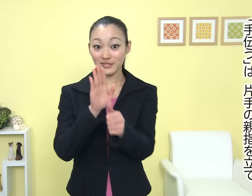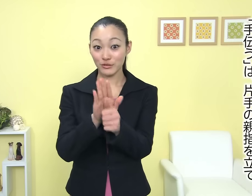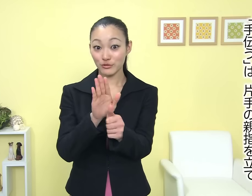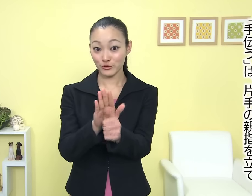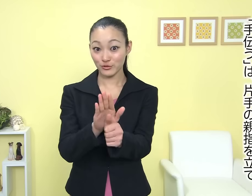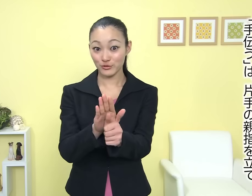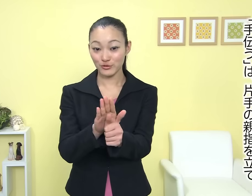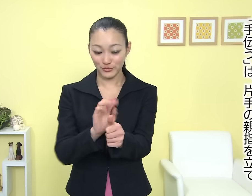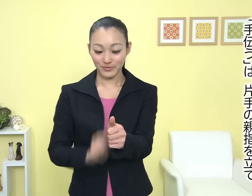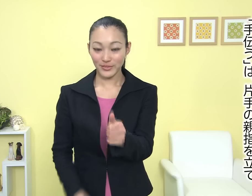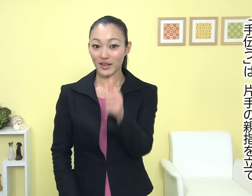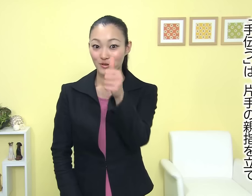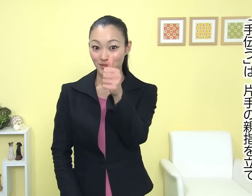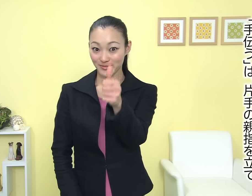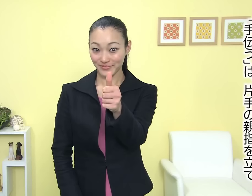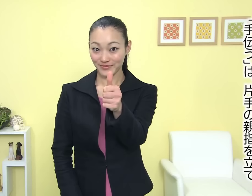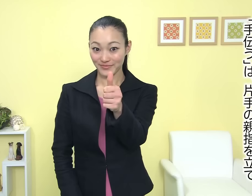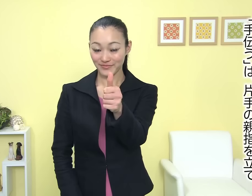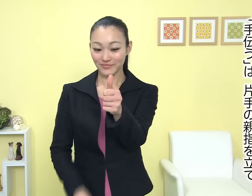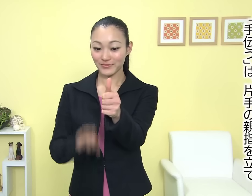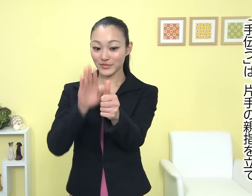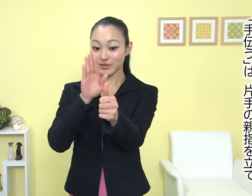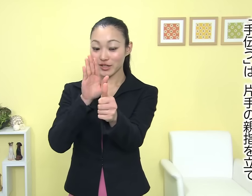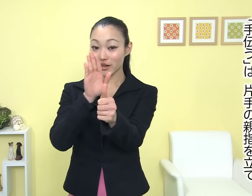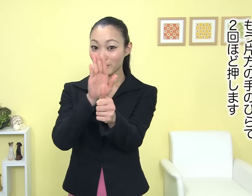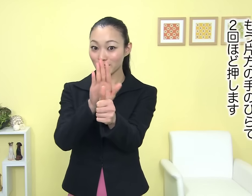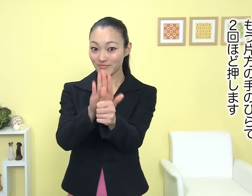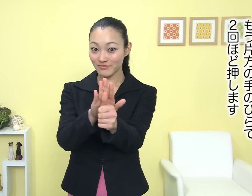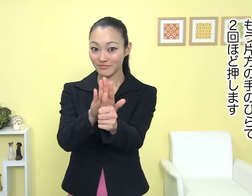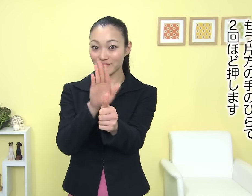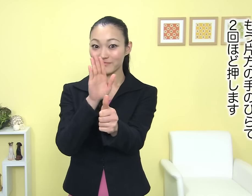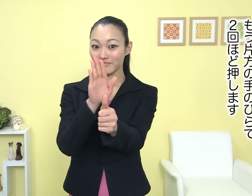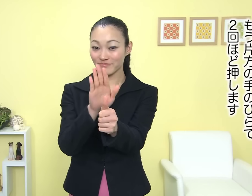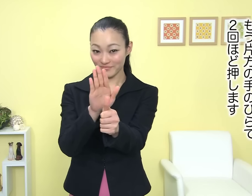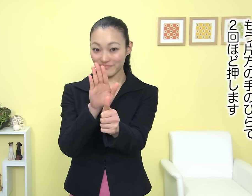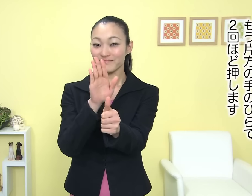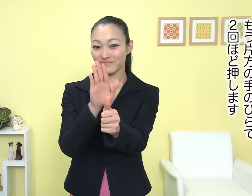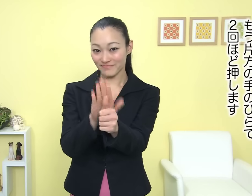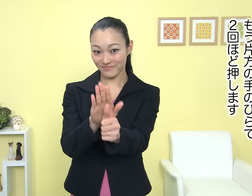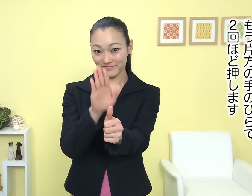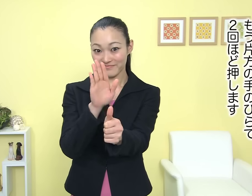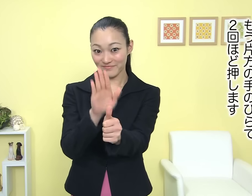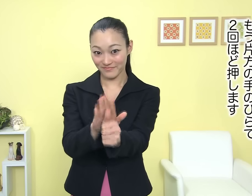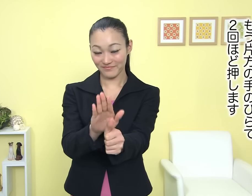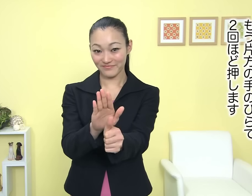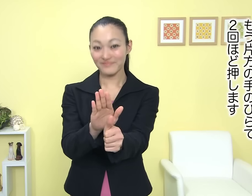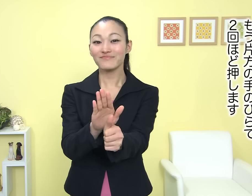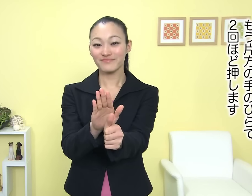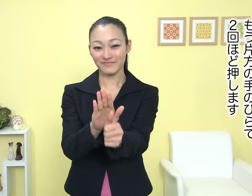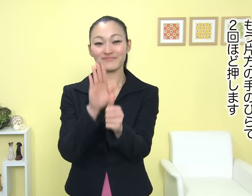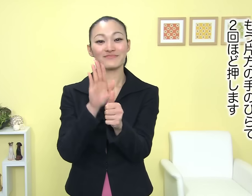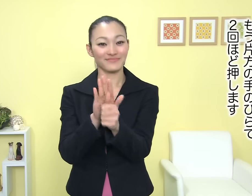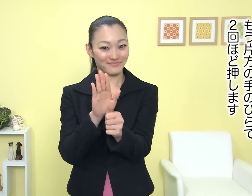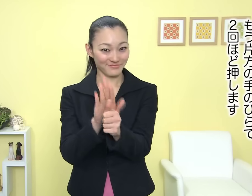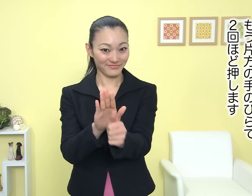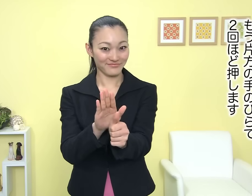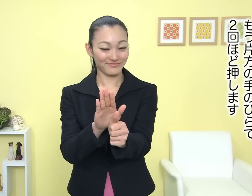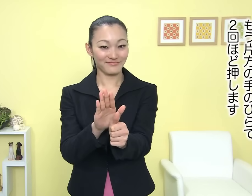手伝うは片手の親指を立て、もう片方の手のひらで2回ほど押します。